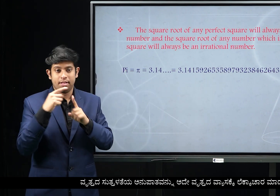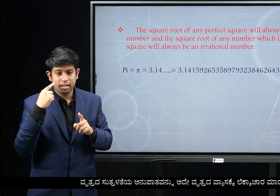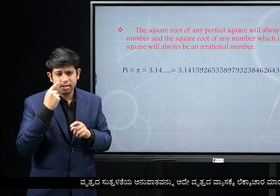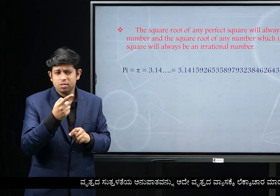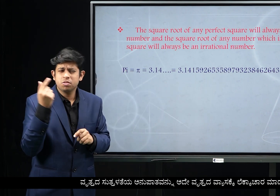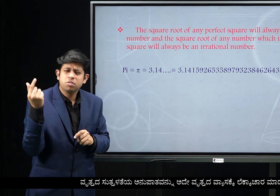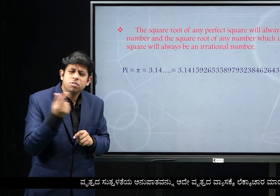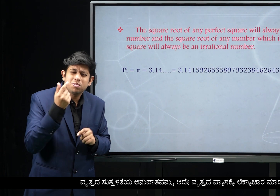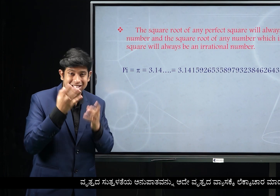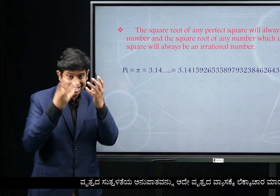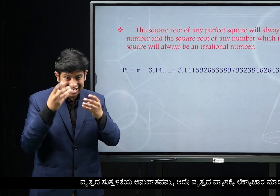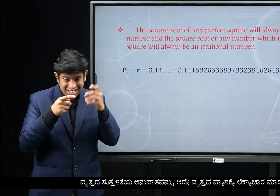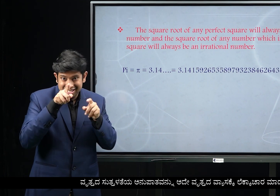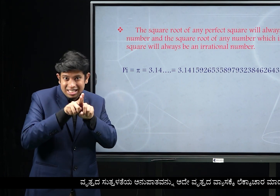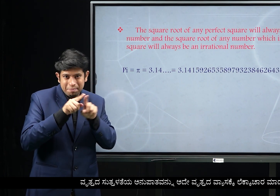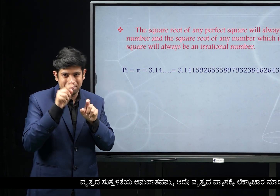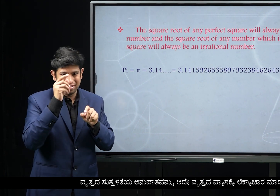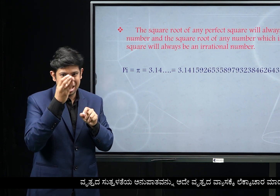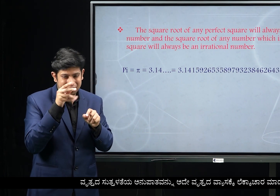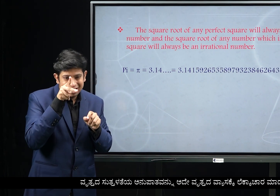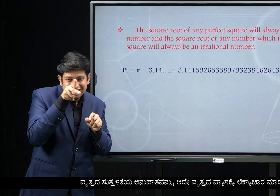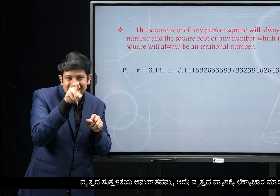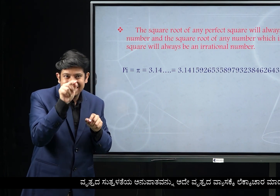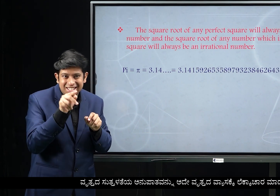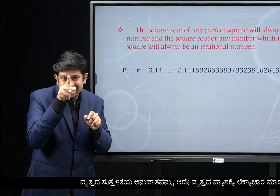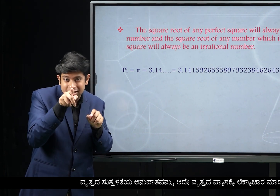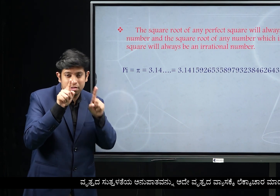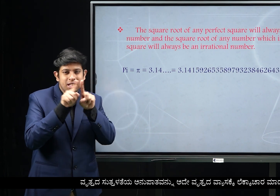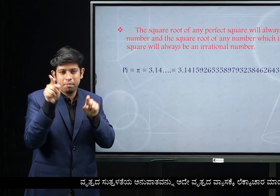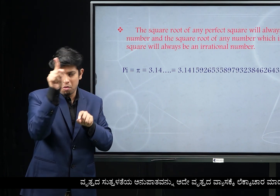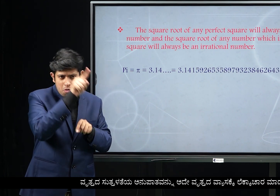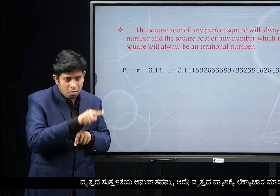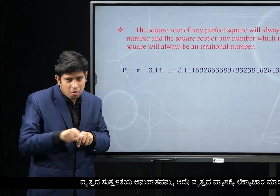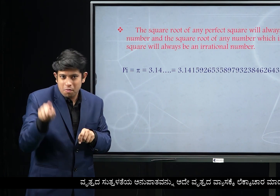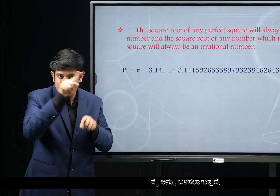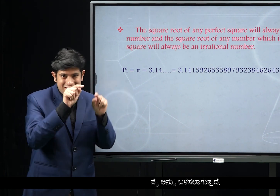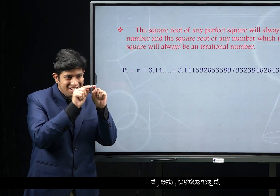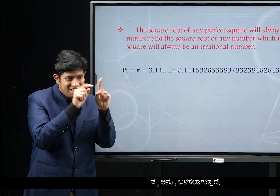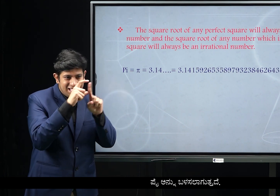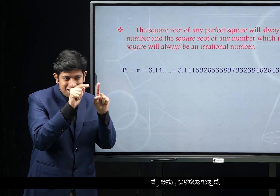ವೃತ್ತದ ಸುತ್ತಳತೆಯ ಅನುಪಾತವನ್ನು ಅದೇ ವೃತ್ತದ ವ್ಯಾಸಕ್ಕೆ ಲೆಕ್ಕಾಚಾರ ಮಾಡಲು ಪೈಯನ್ನು